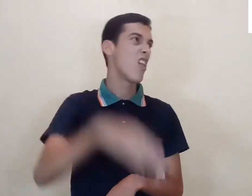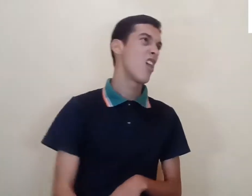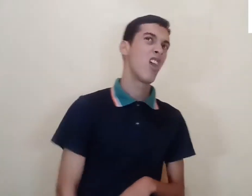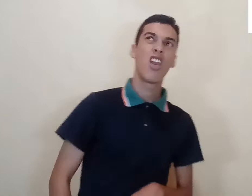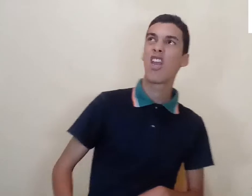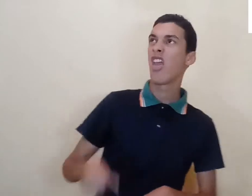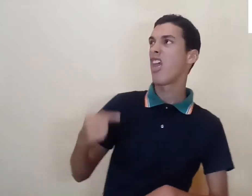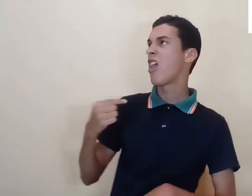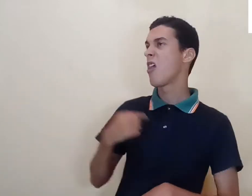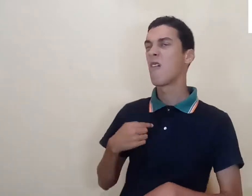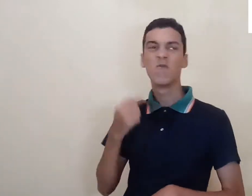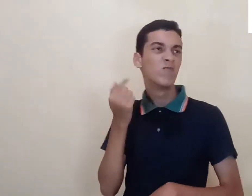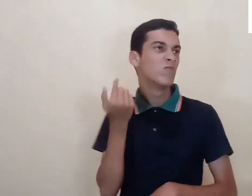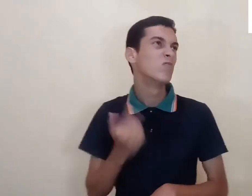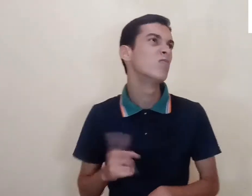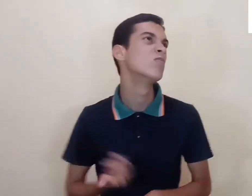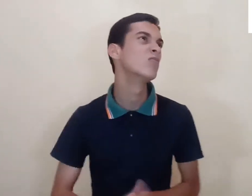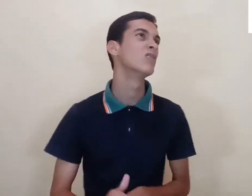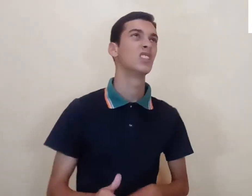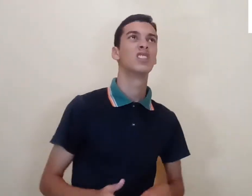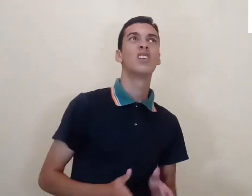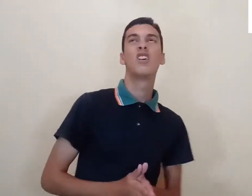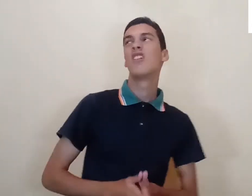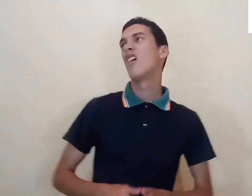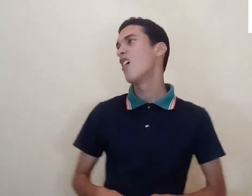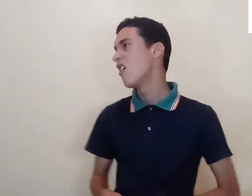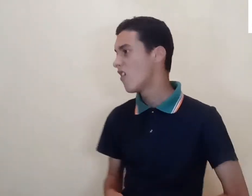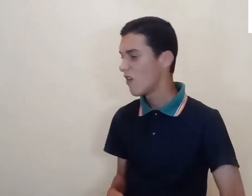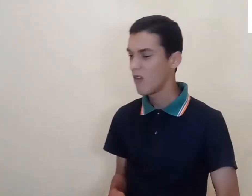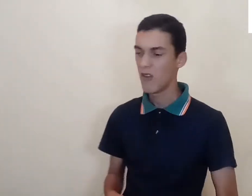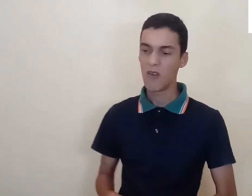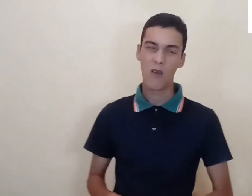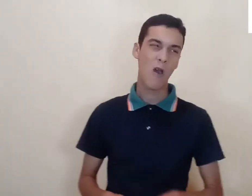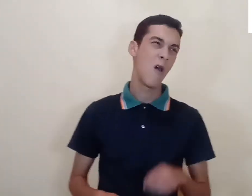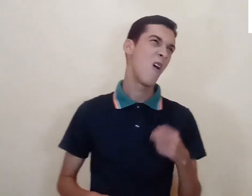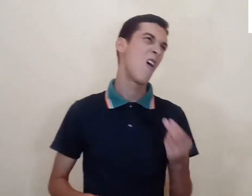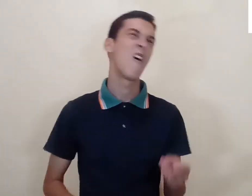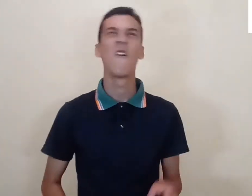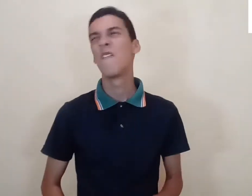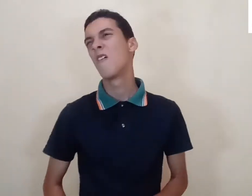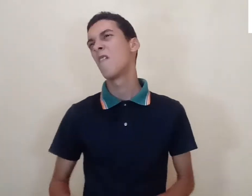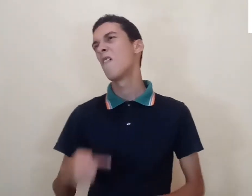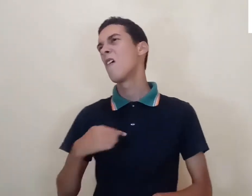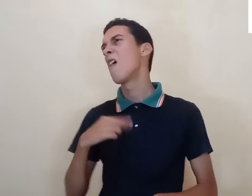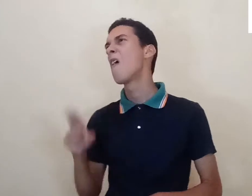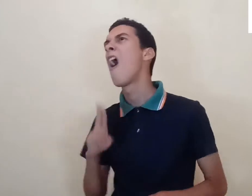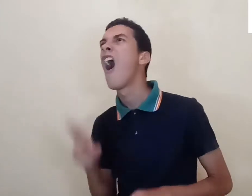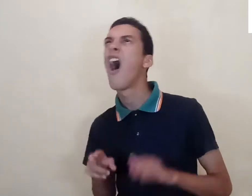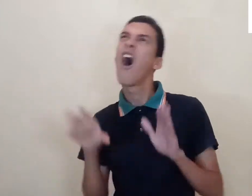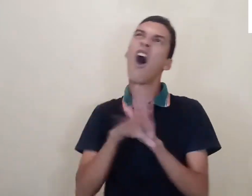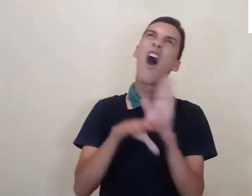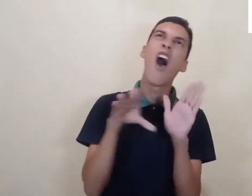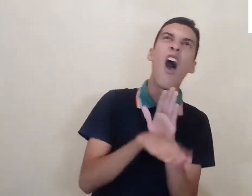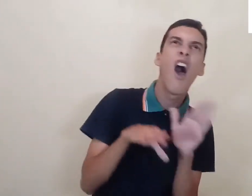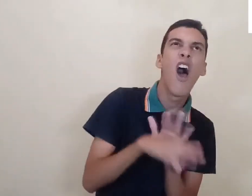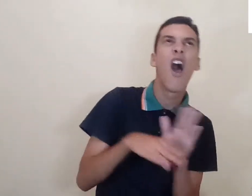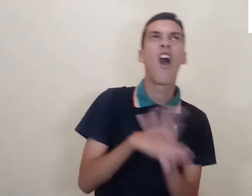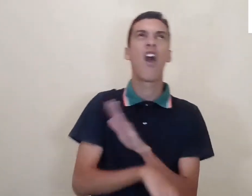Às vezes você fica pensando: eu sou burro, eu não consigo aprender Libras. Eu isso, eu aquilo, eu